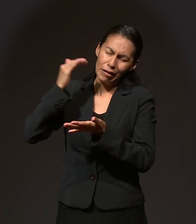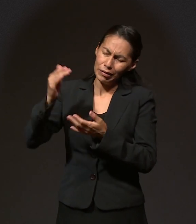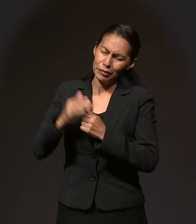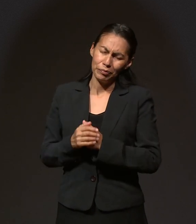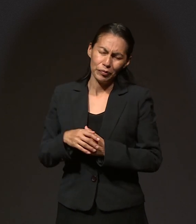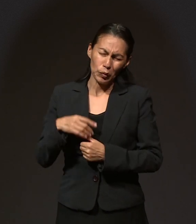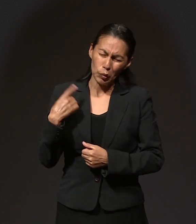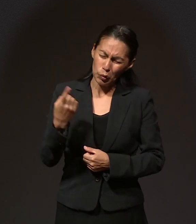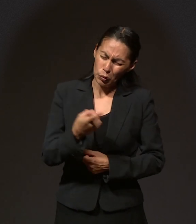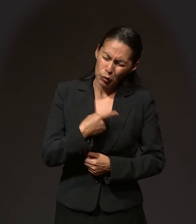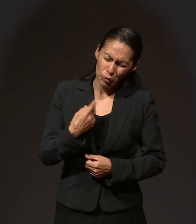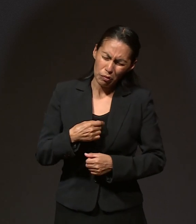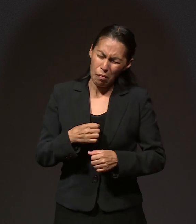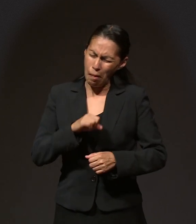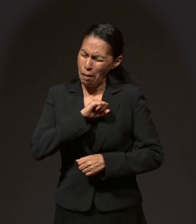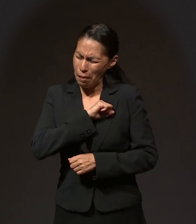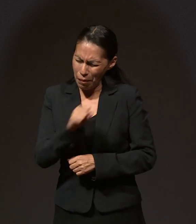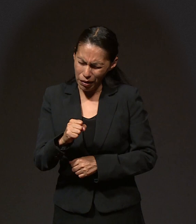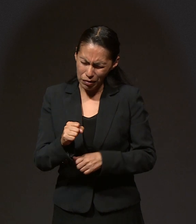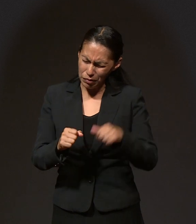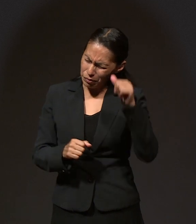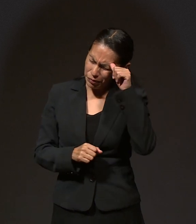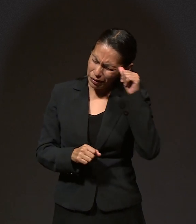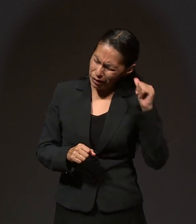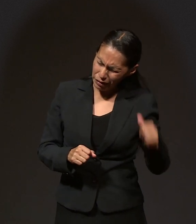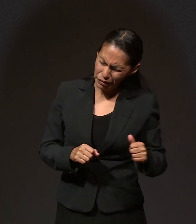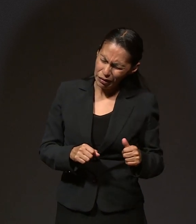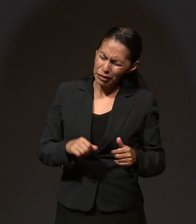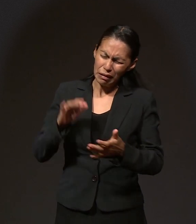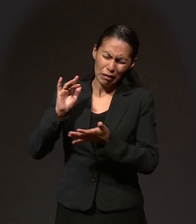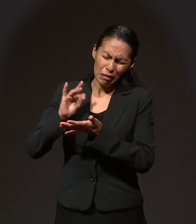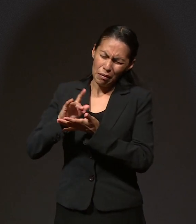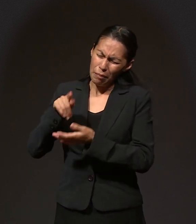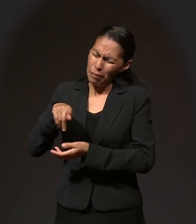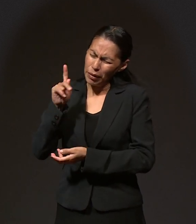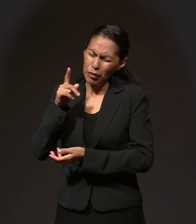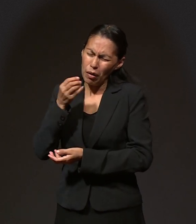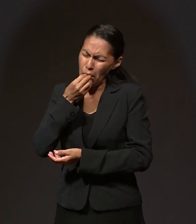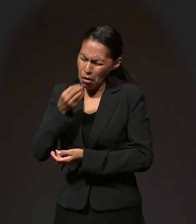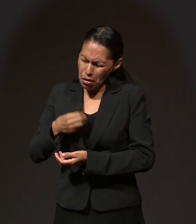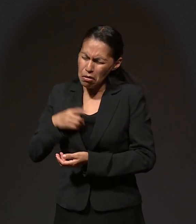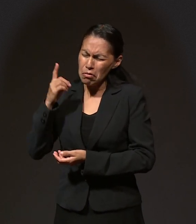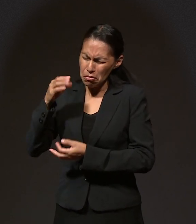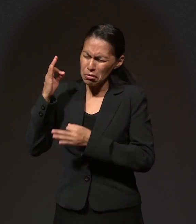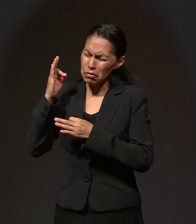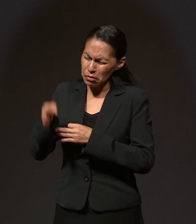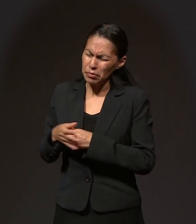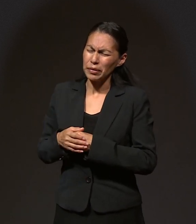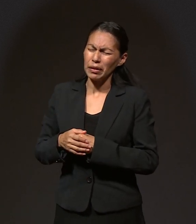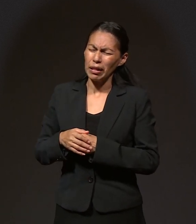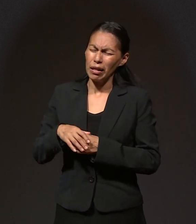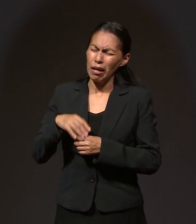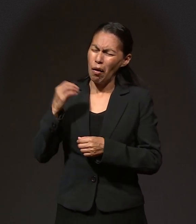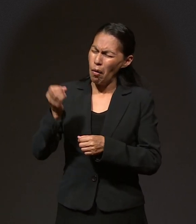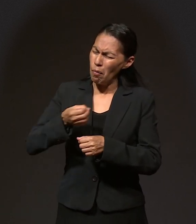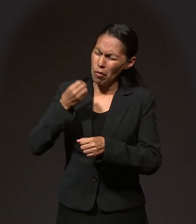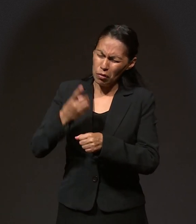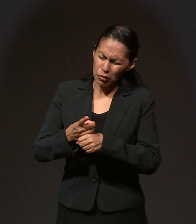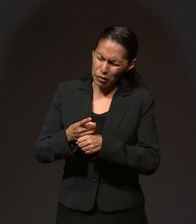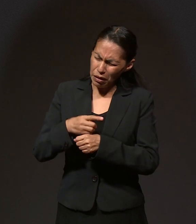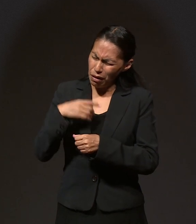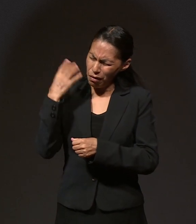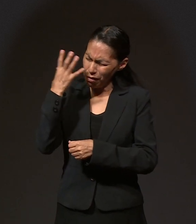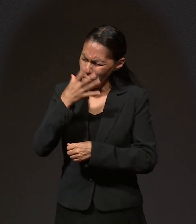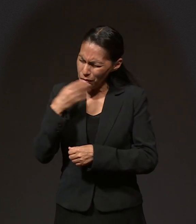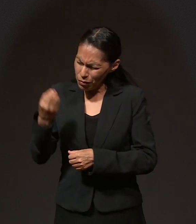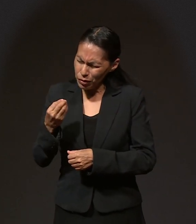pecadores, pero comunicándonos con nuestro Creador. Qué privilegio, qué honor, qué responsabilidad. Y ahora